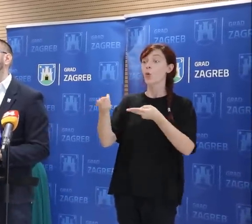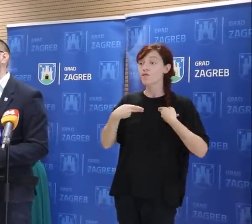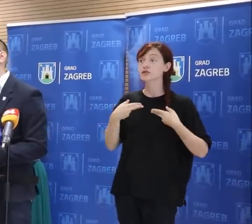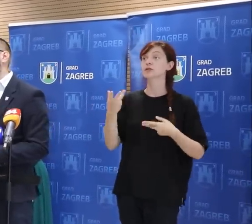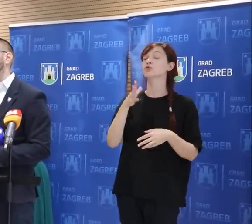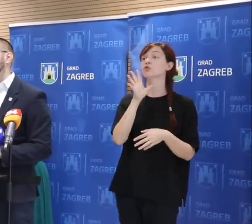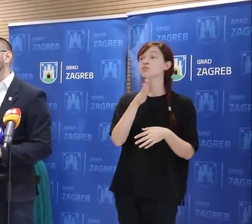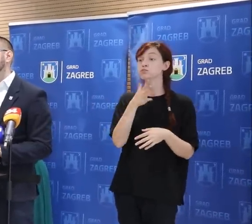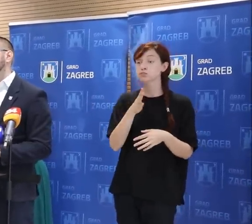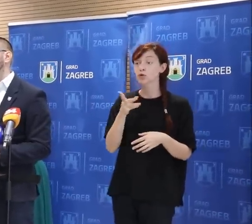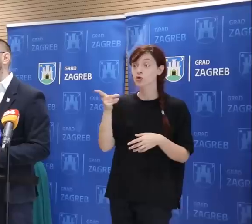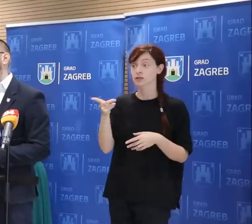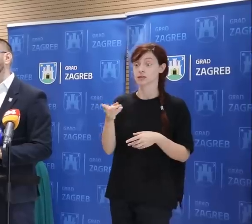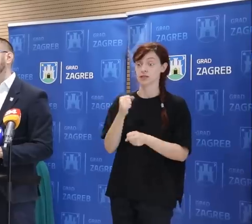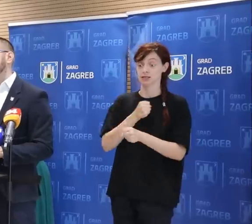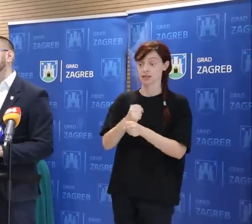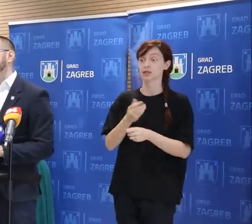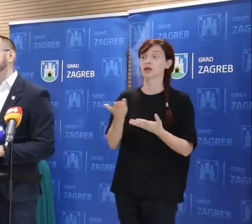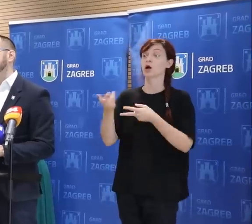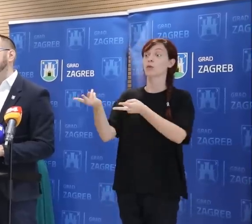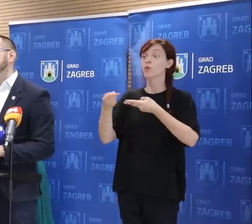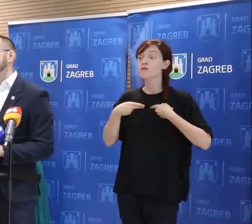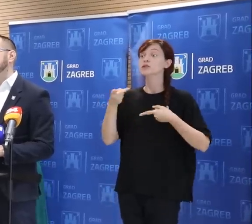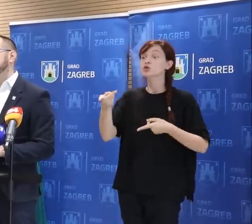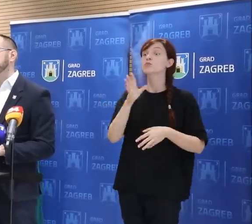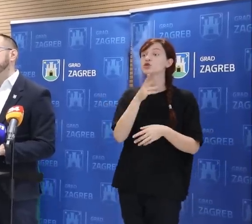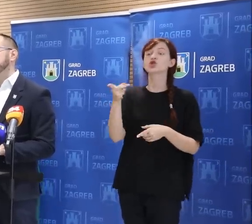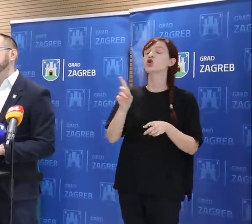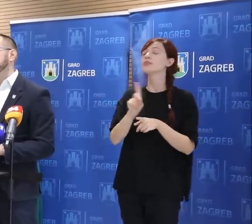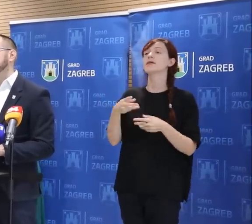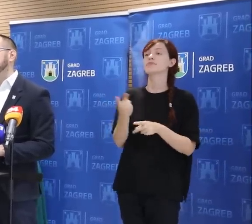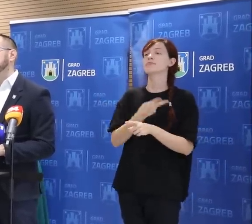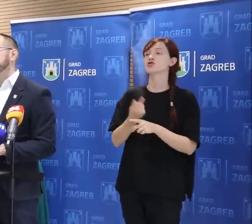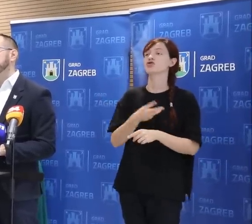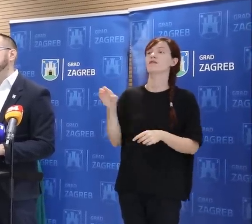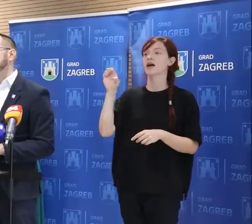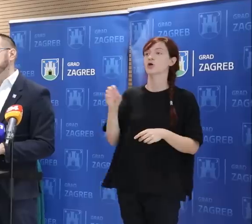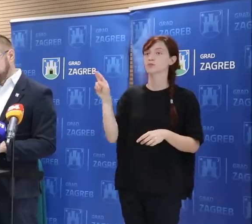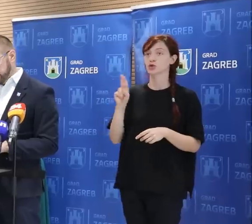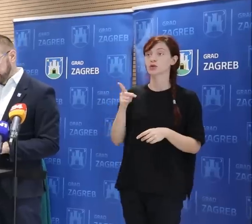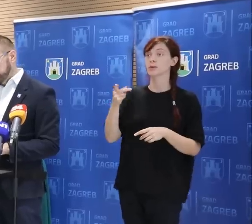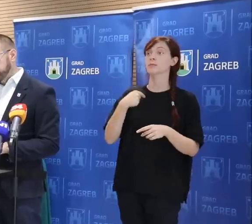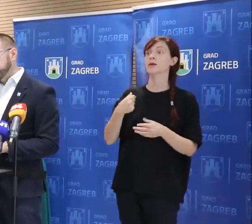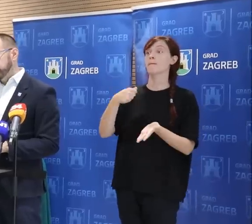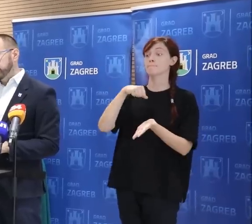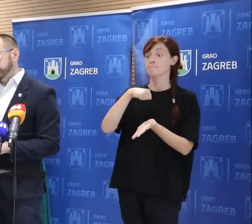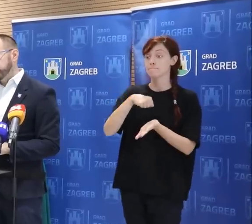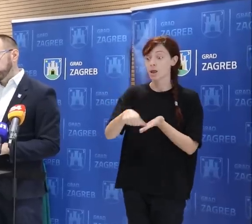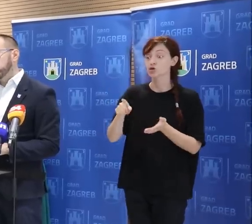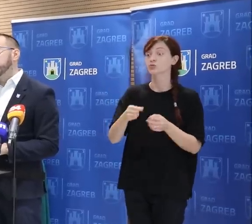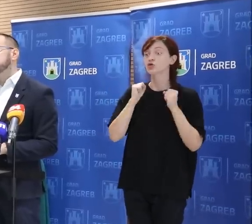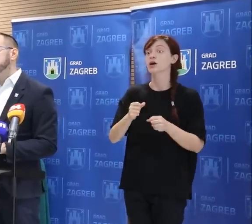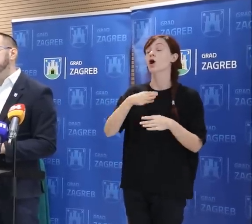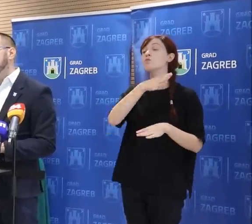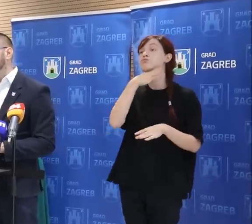svoju sirovinu plastiku ovdje u Hrvatsku, koju vi komercijalizirate visokim i previsokim cijenama prema građanima grada